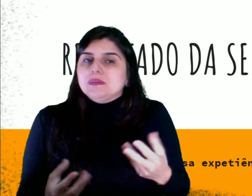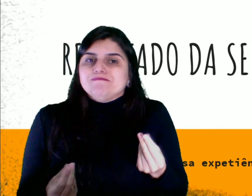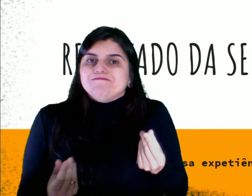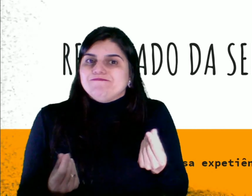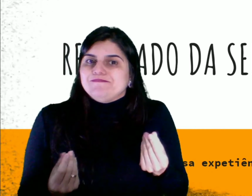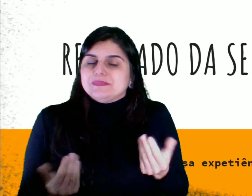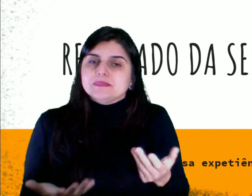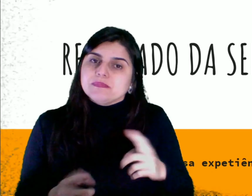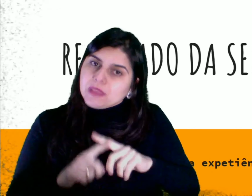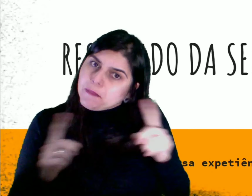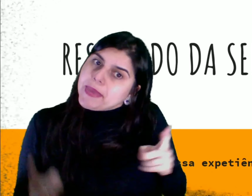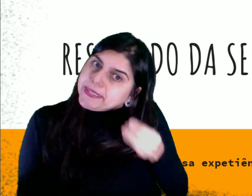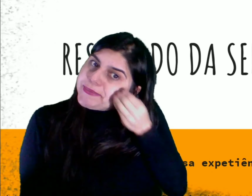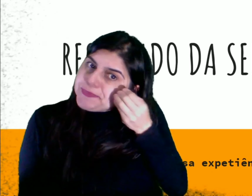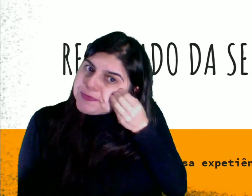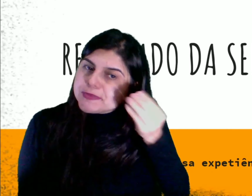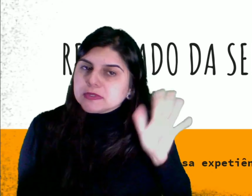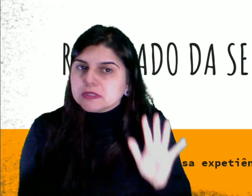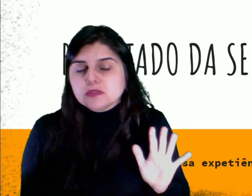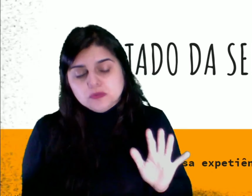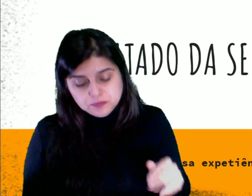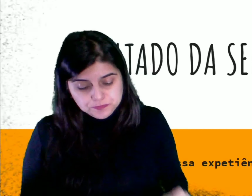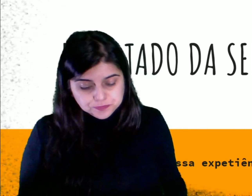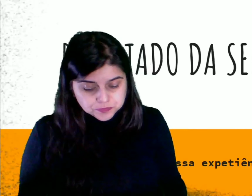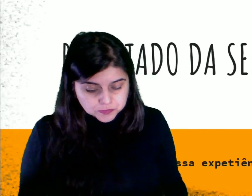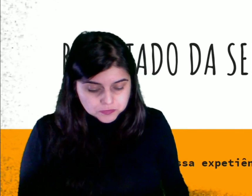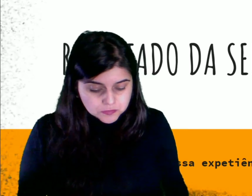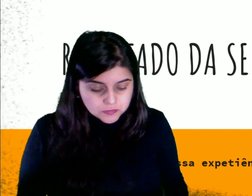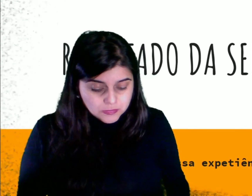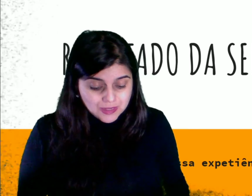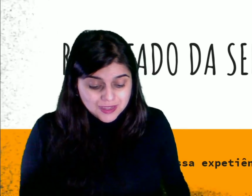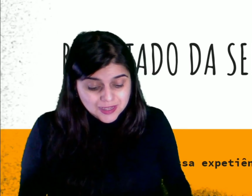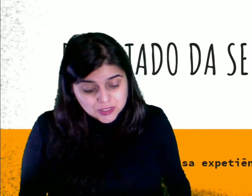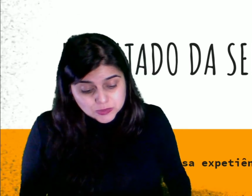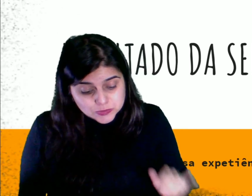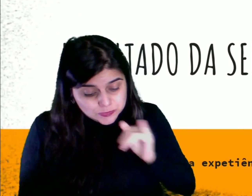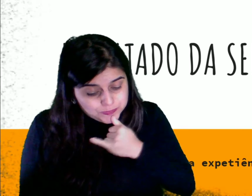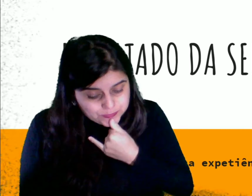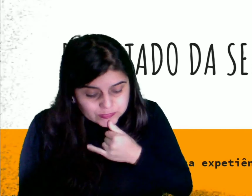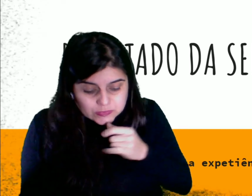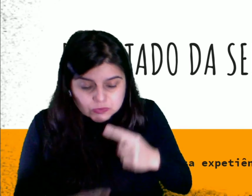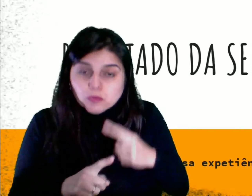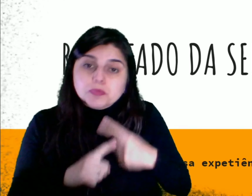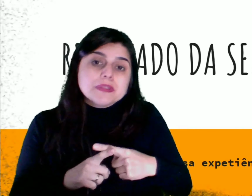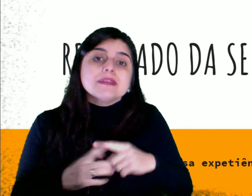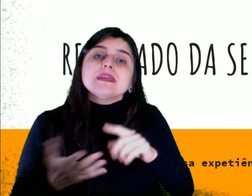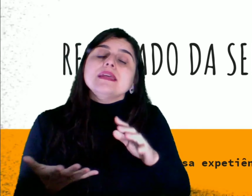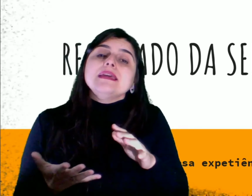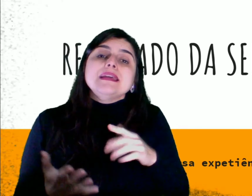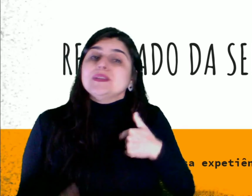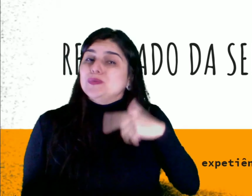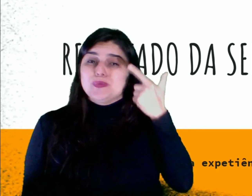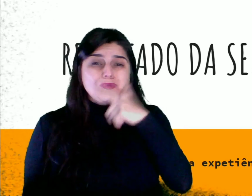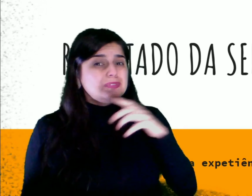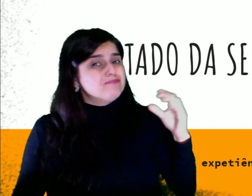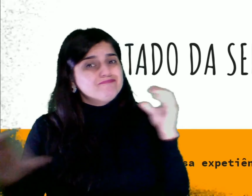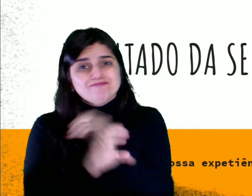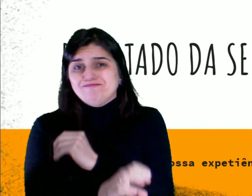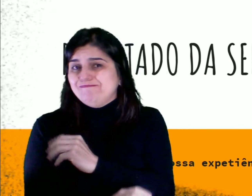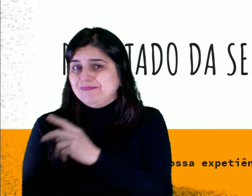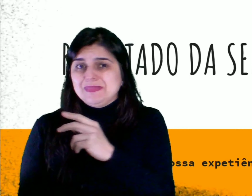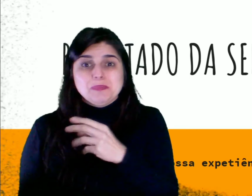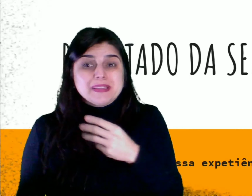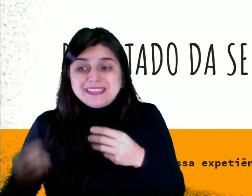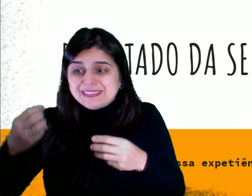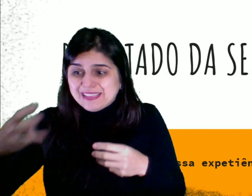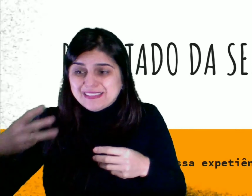que isso prejudicou um pouco também, porque daí a criança fica frustrada, ele ficou frustrado e não conseguia fazer. Mas tudo é uma nova experiência, uma nova